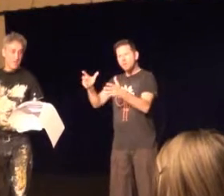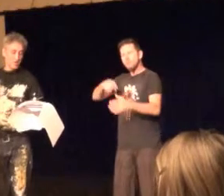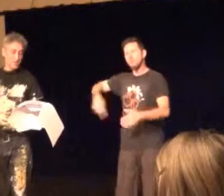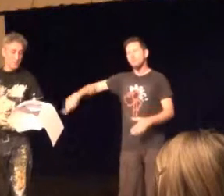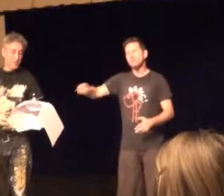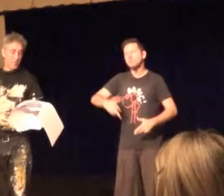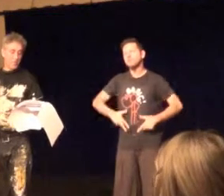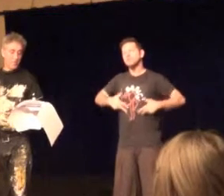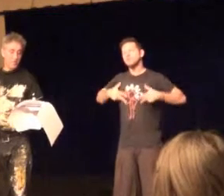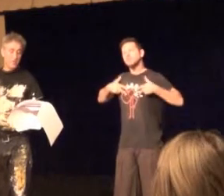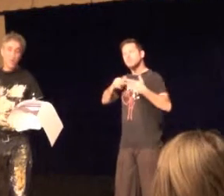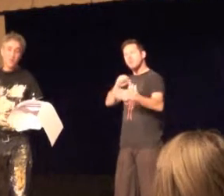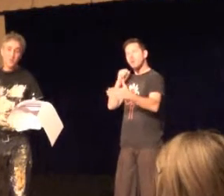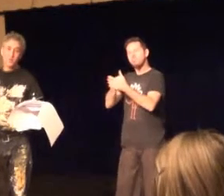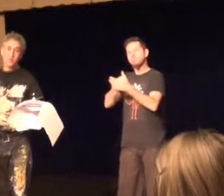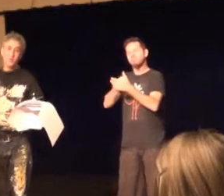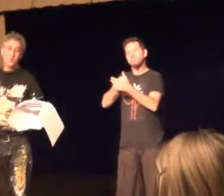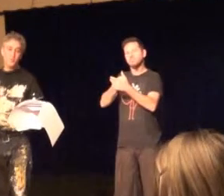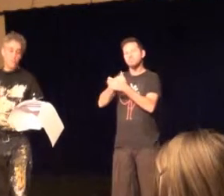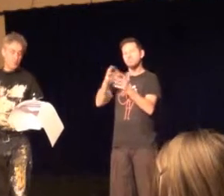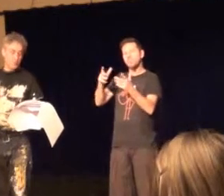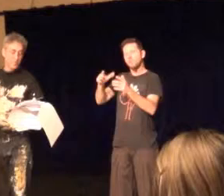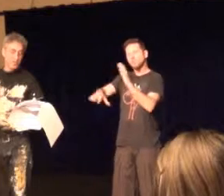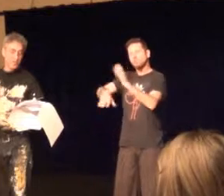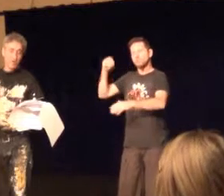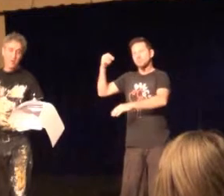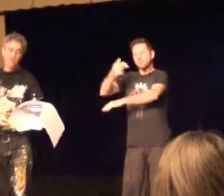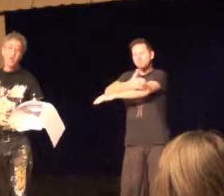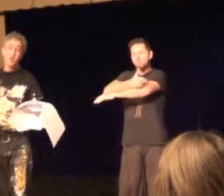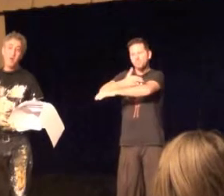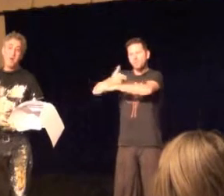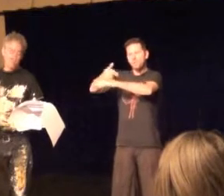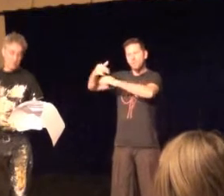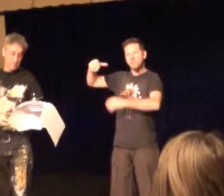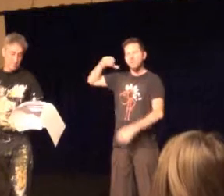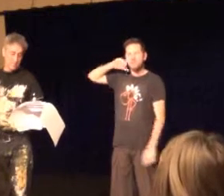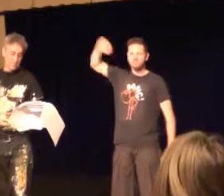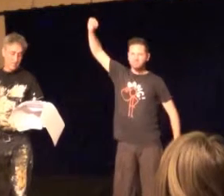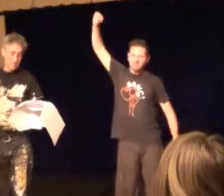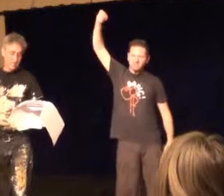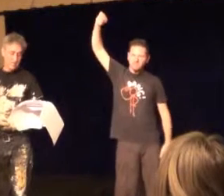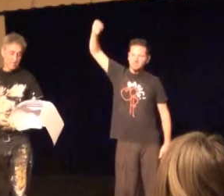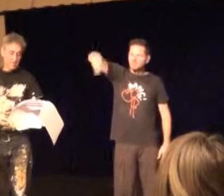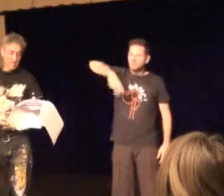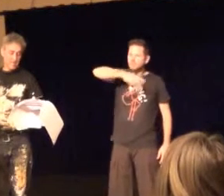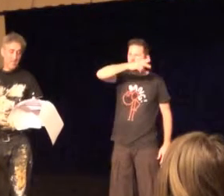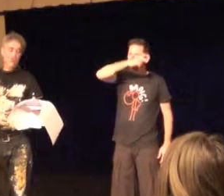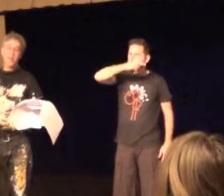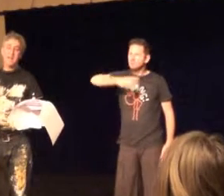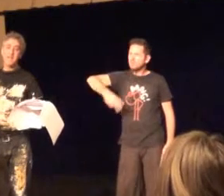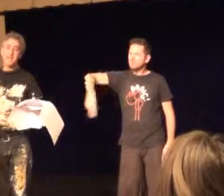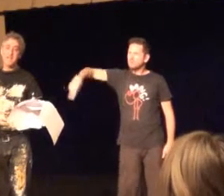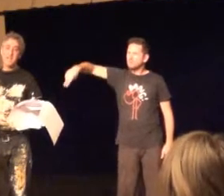jours suspendu à une corde au-dessus de son bureau. Comment?